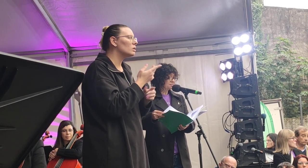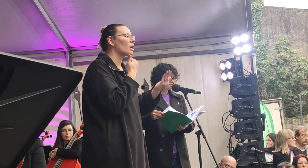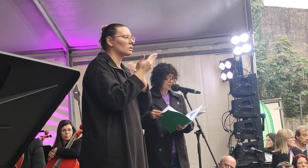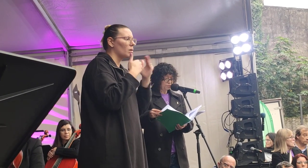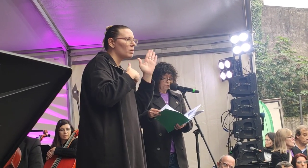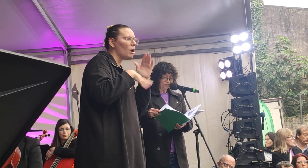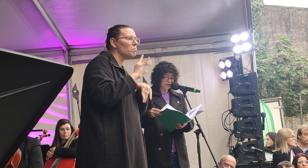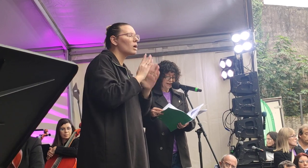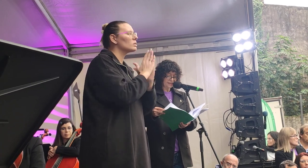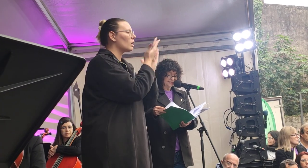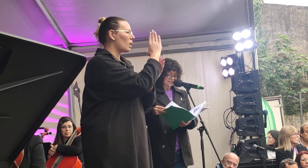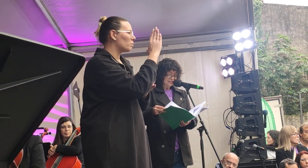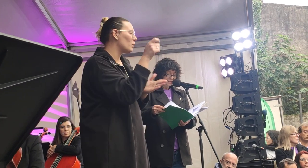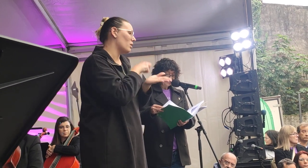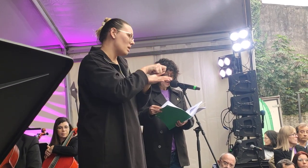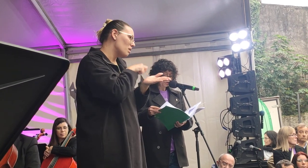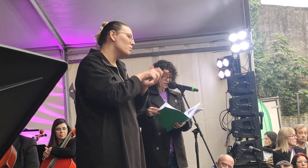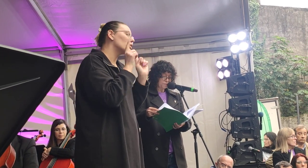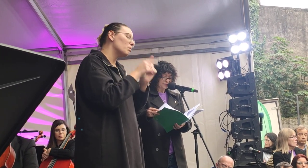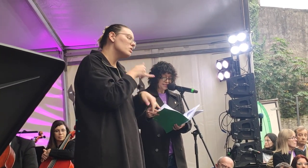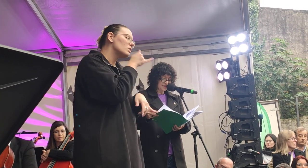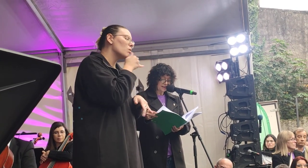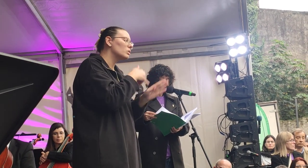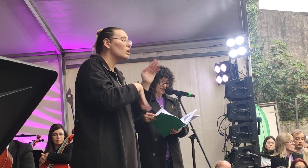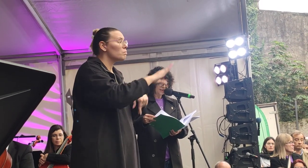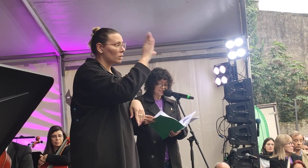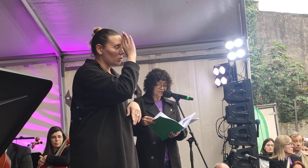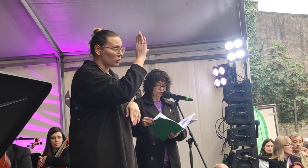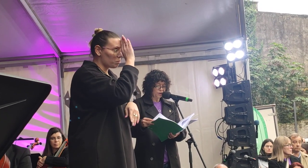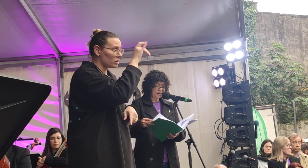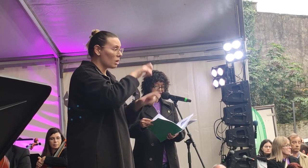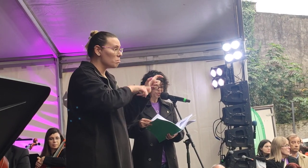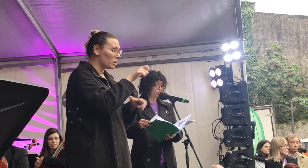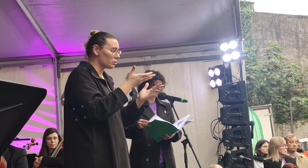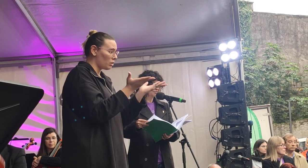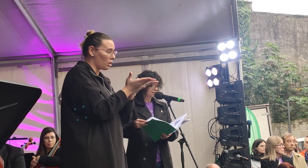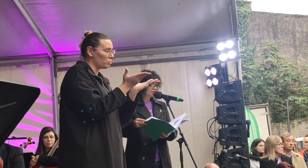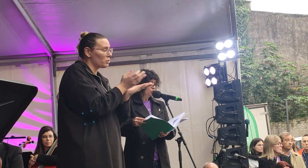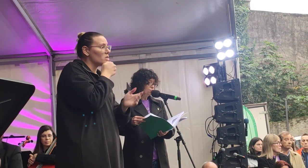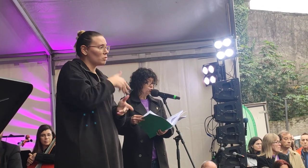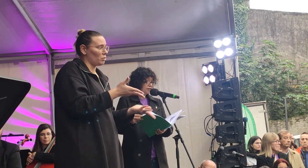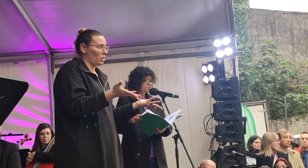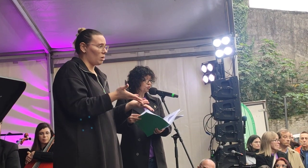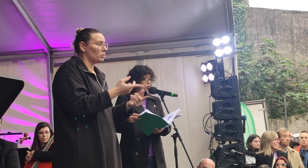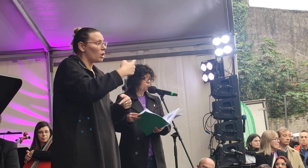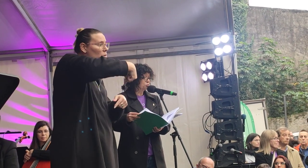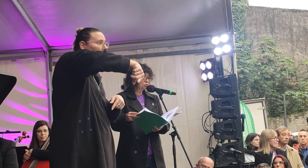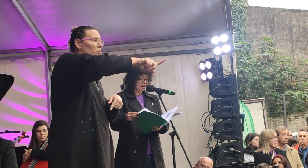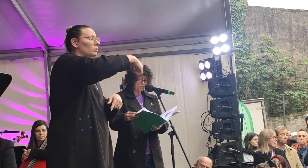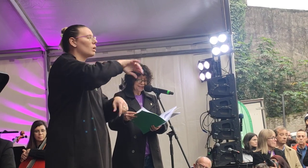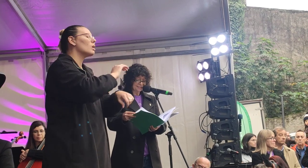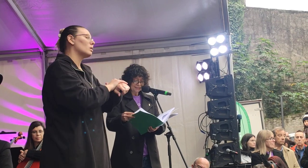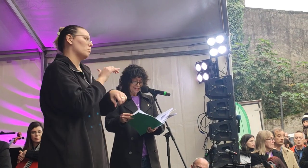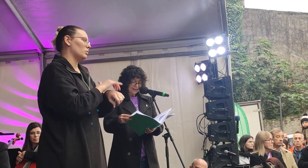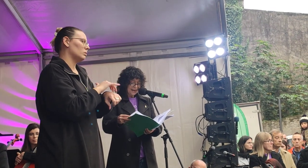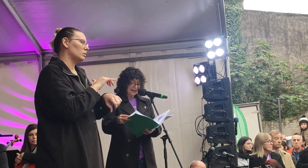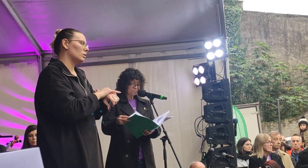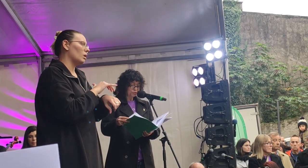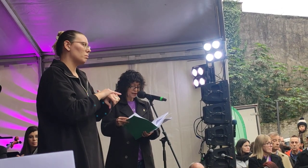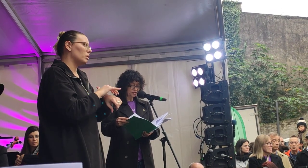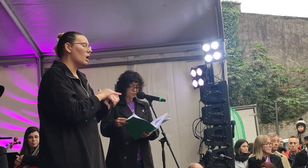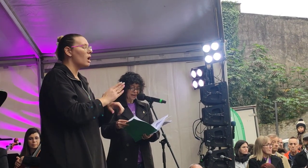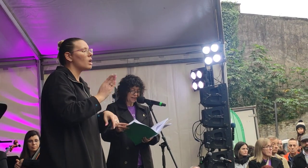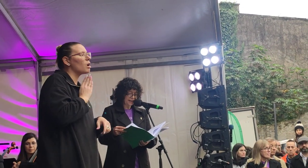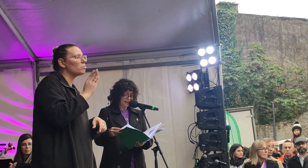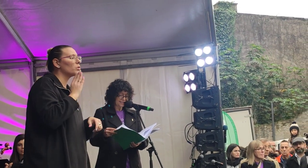los estantes de las bibliotecas y en los aprendizajes de quienes estudian la historia. Ustedes son responsables. A